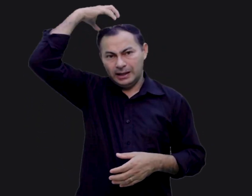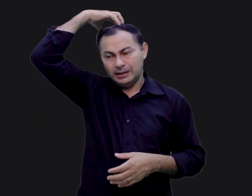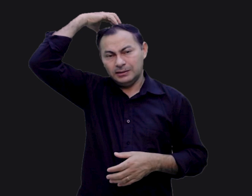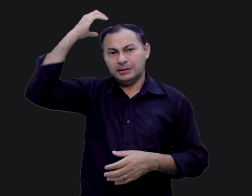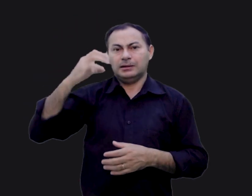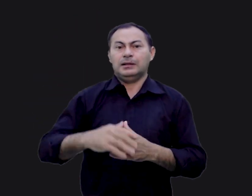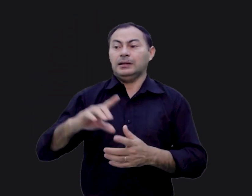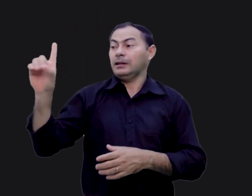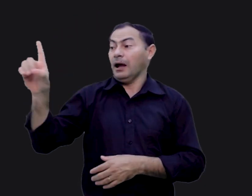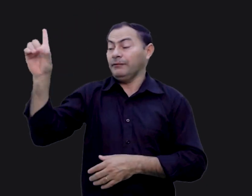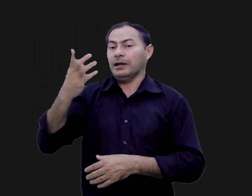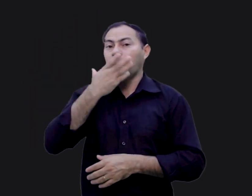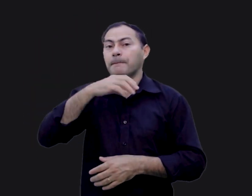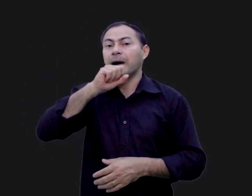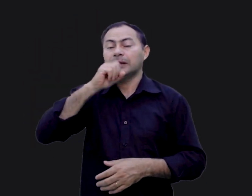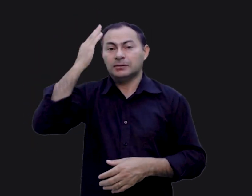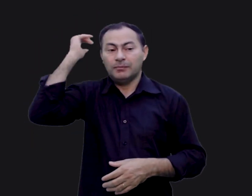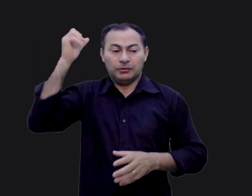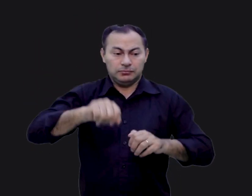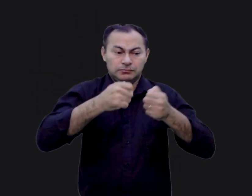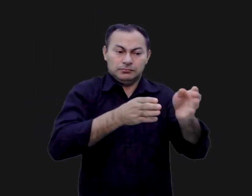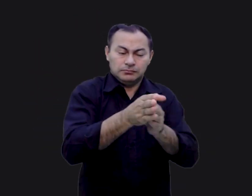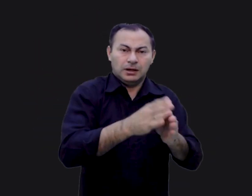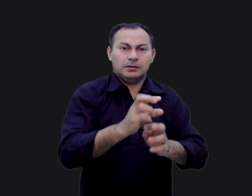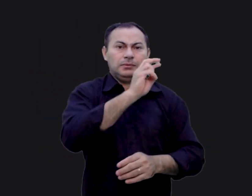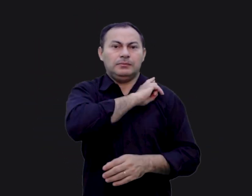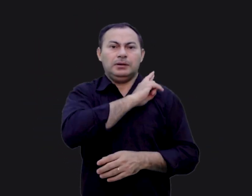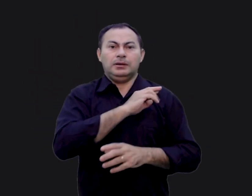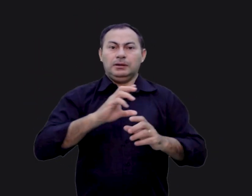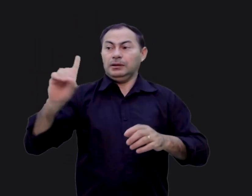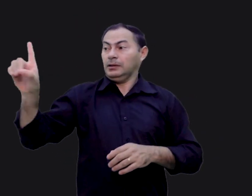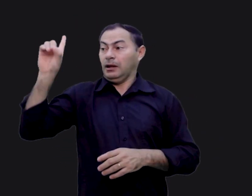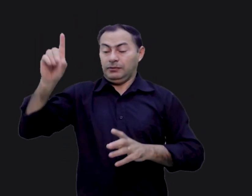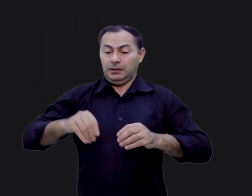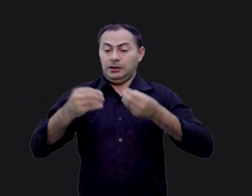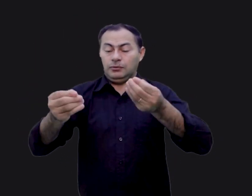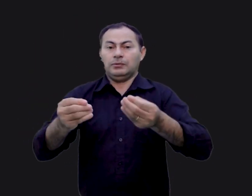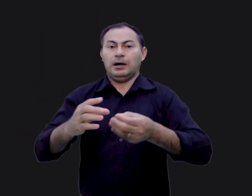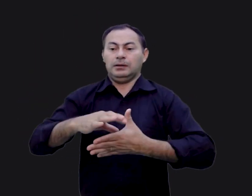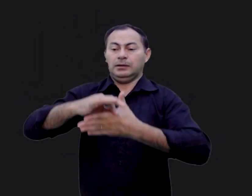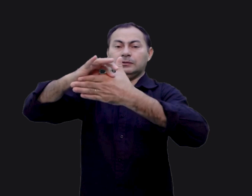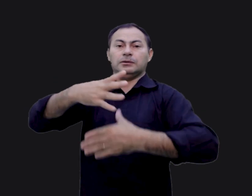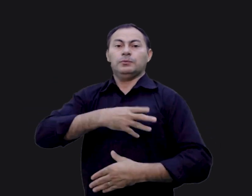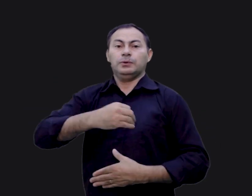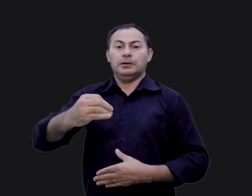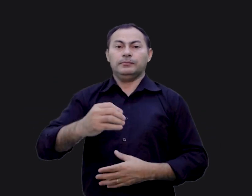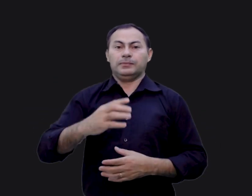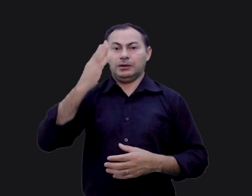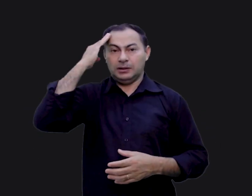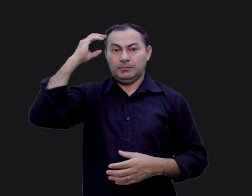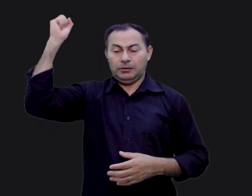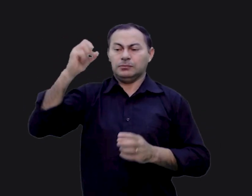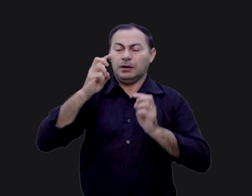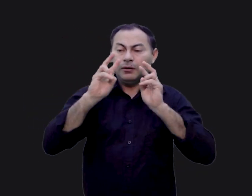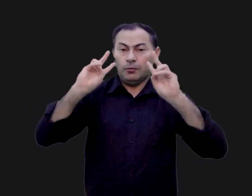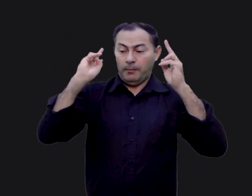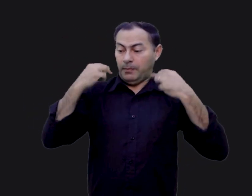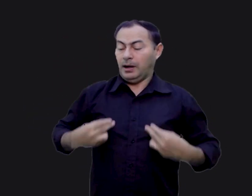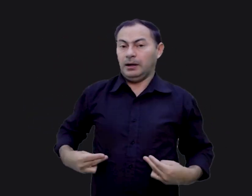Salomão, passou-lhe algumas responsabilidades. Davi passou a capa da liderança para seu filho. Podemos perceber o lado humano de Davi